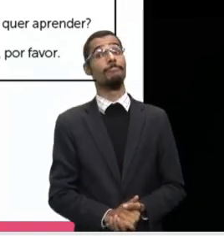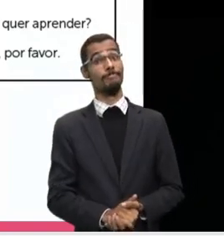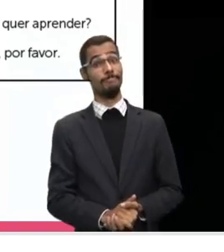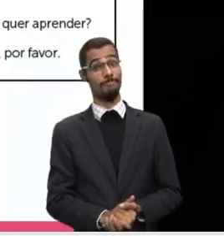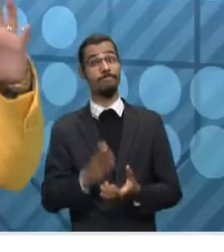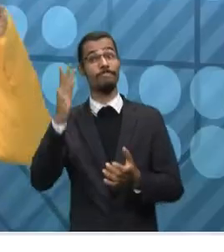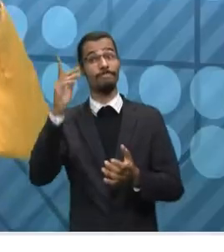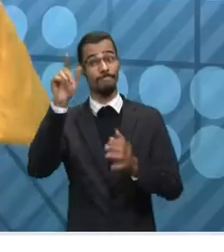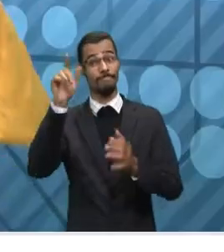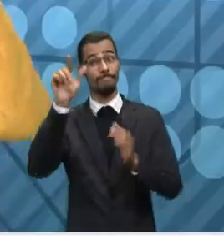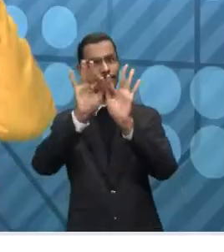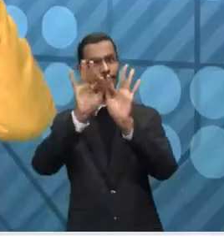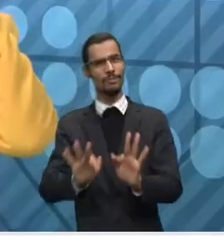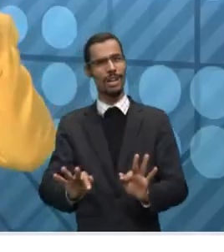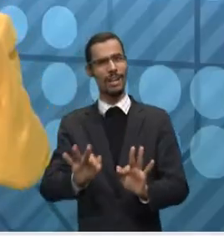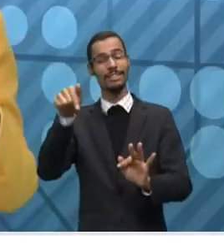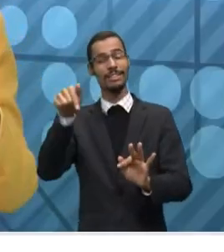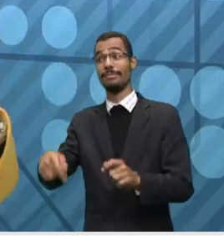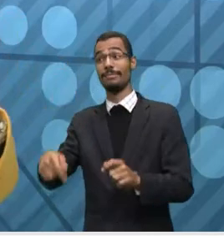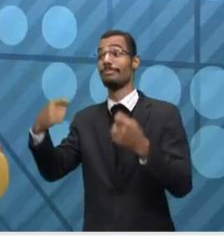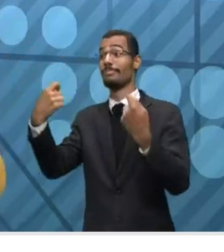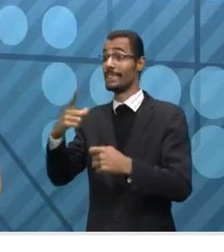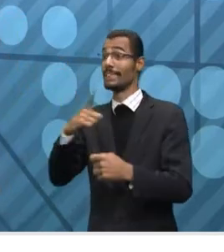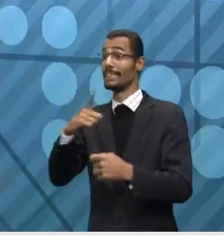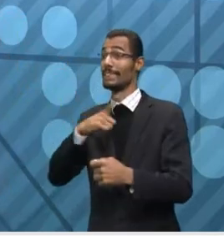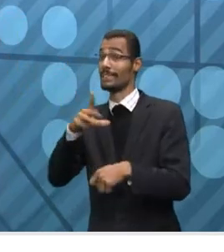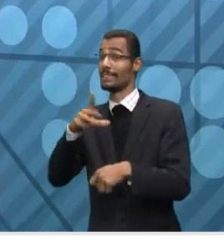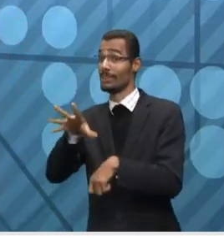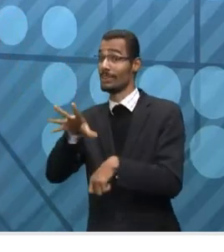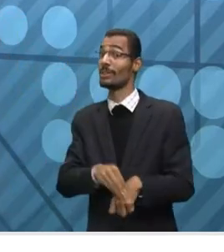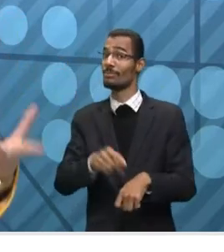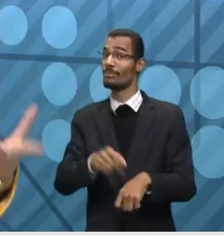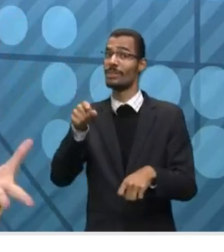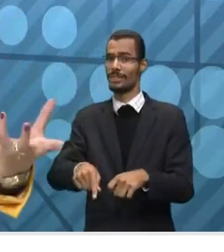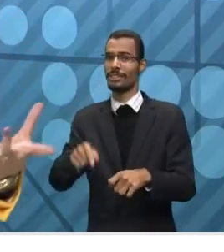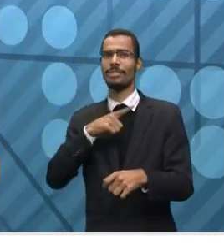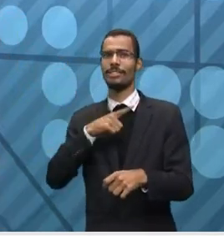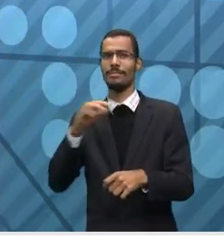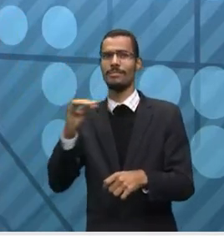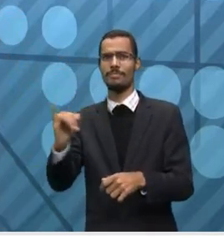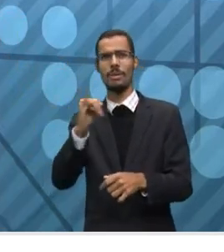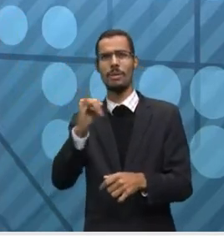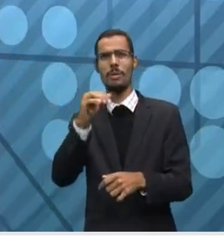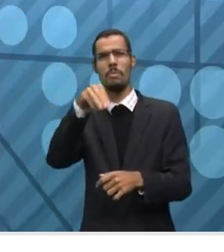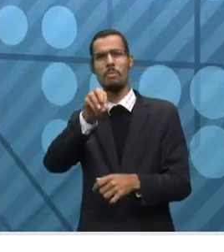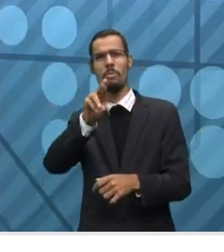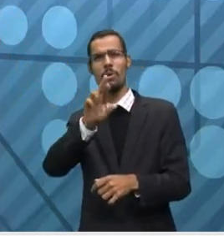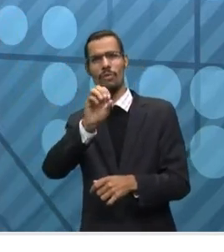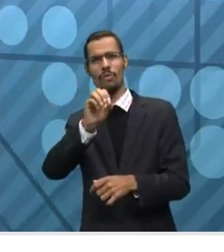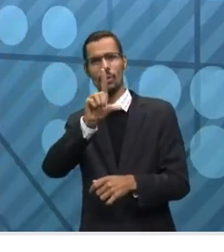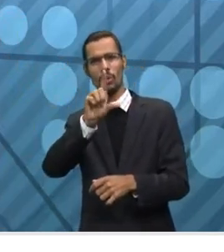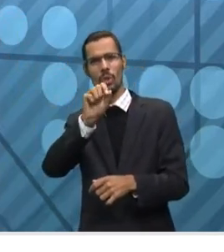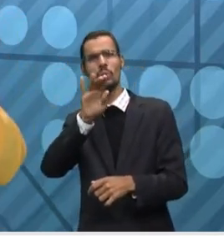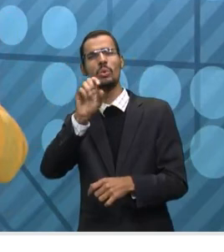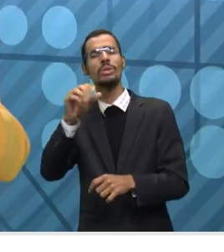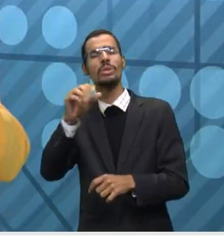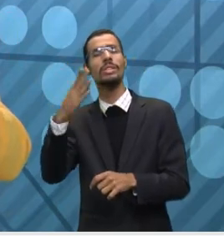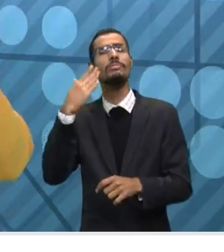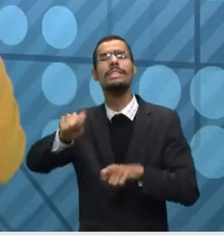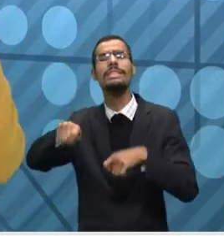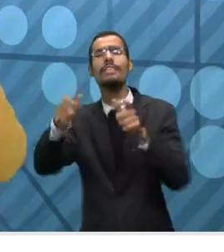essa frase, ela requer alguns conhecimentos agora morfológicos. A morfologia é o estudo de como